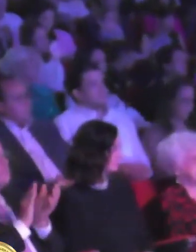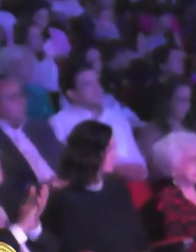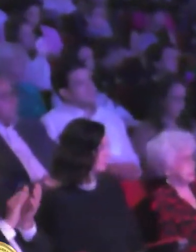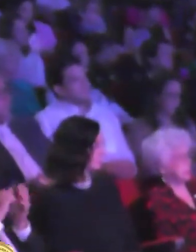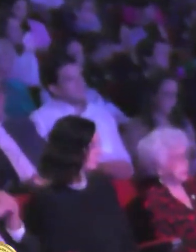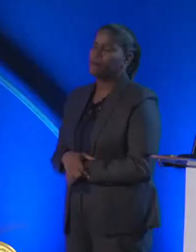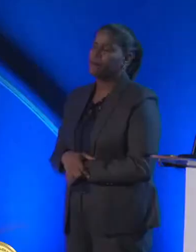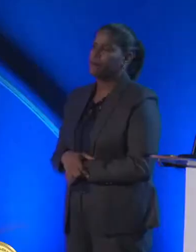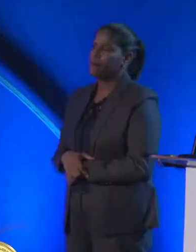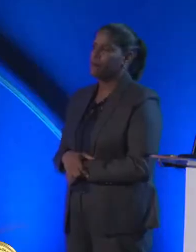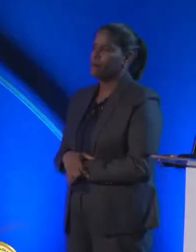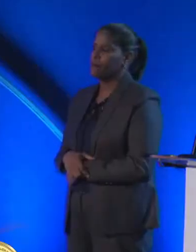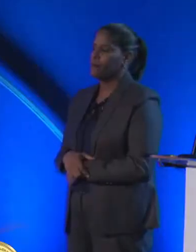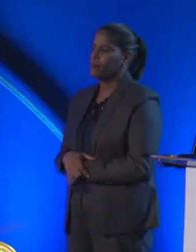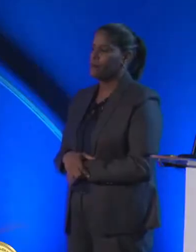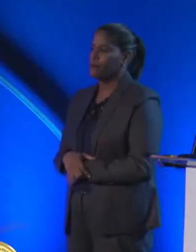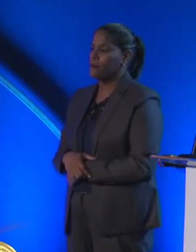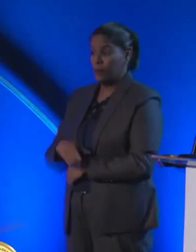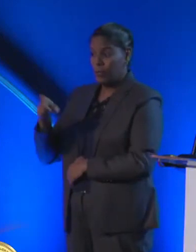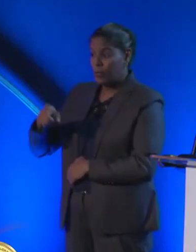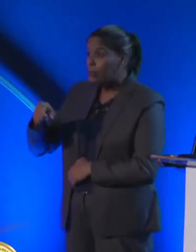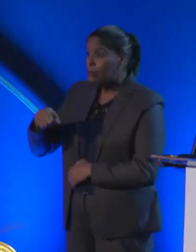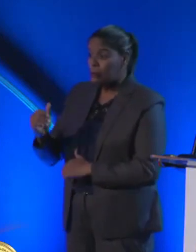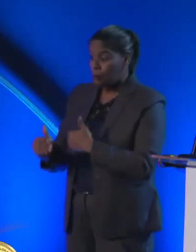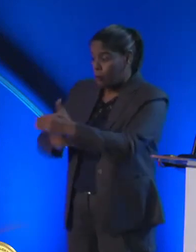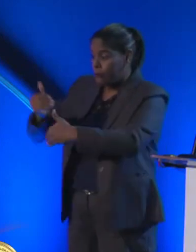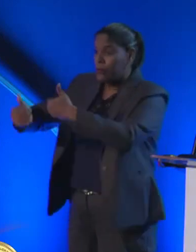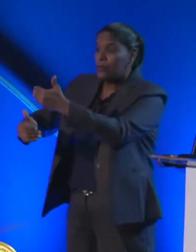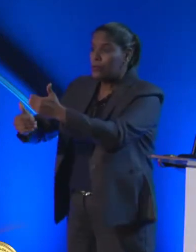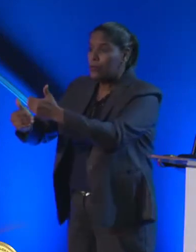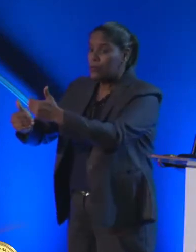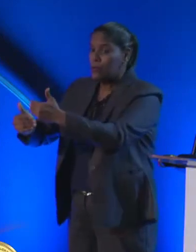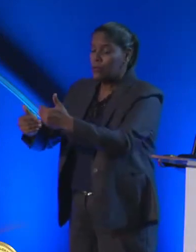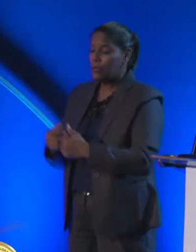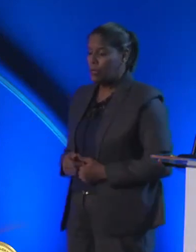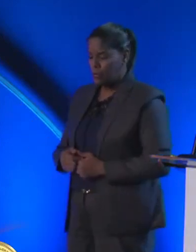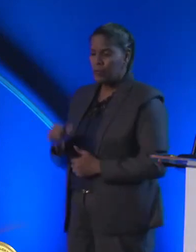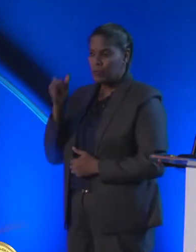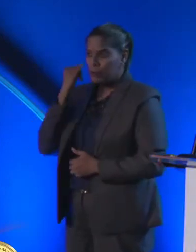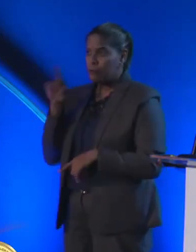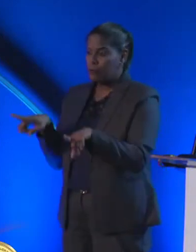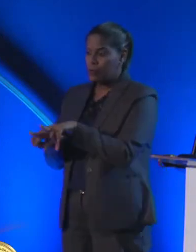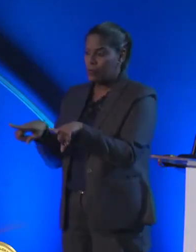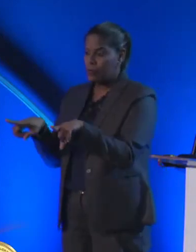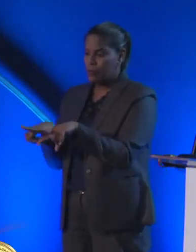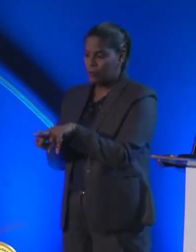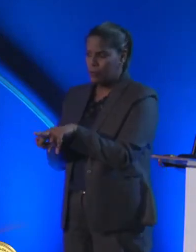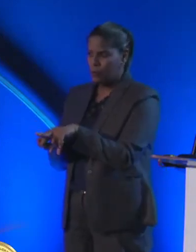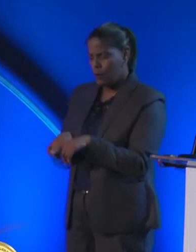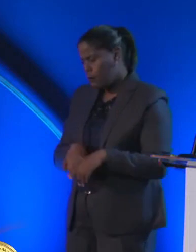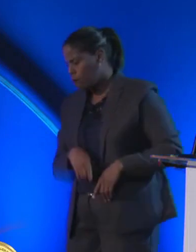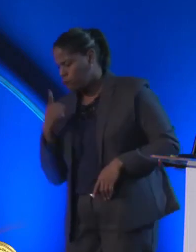paridad no solo necesitamos avanzar a nivel de entrada sino de